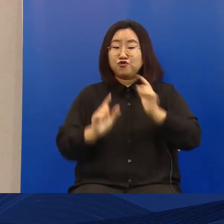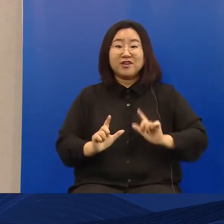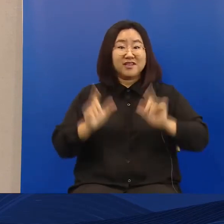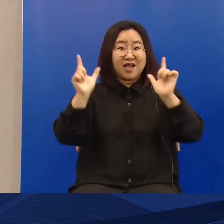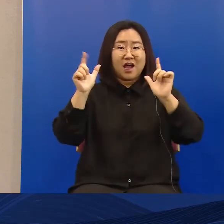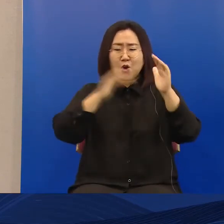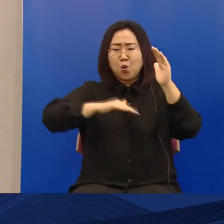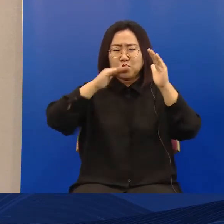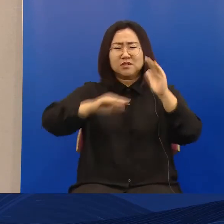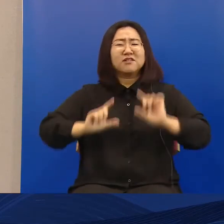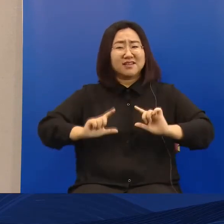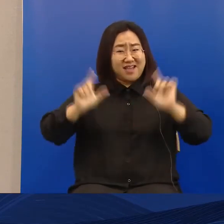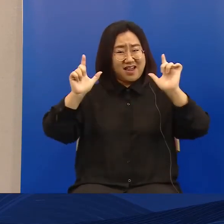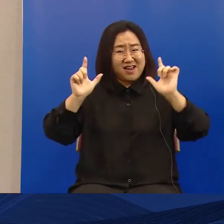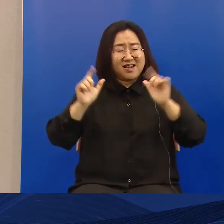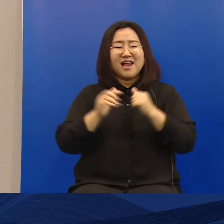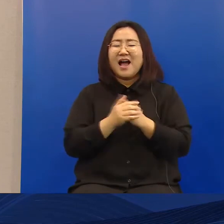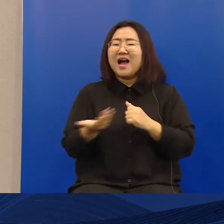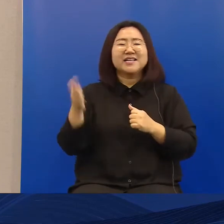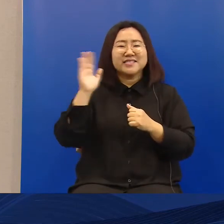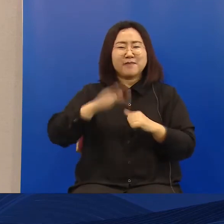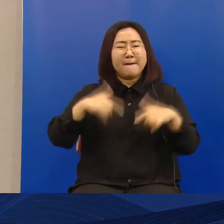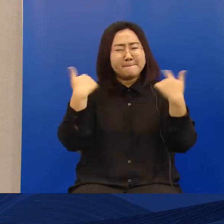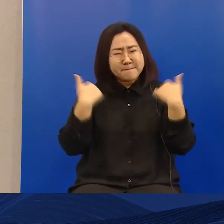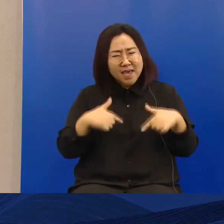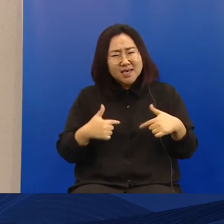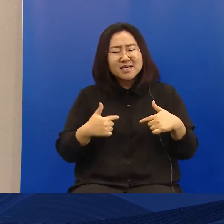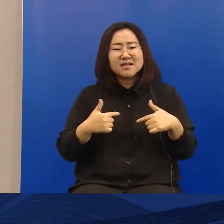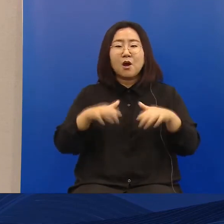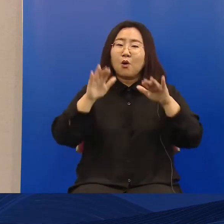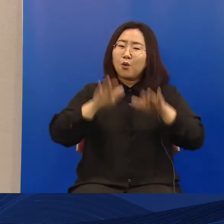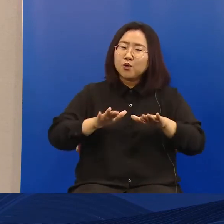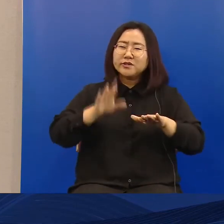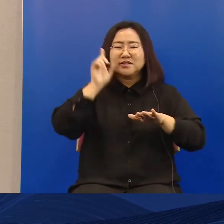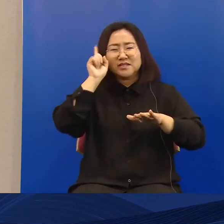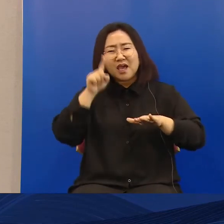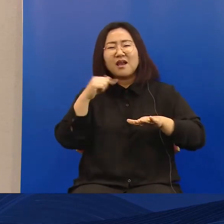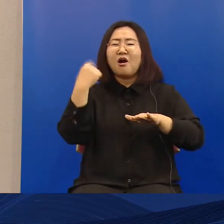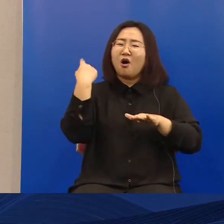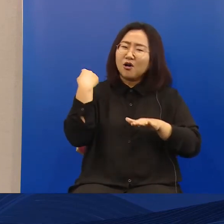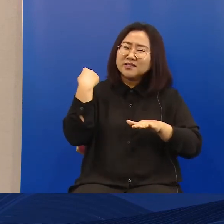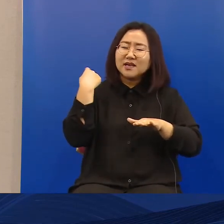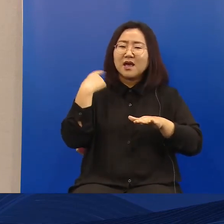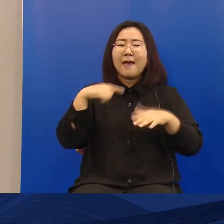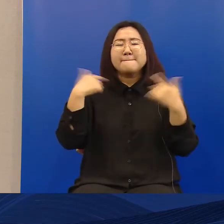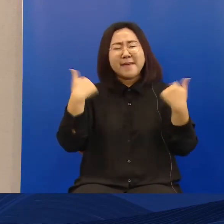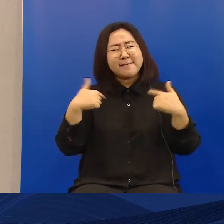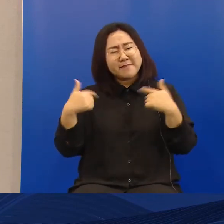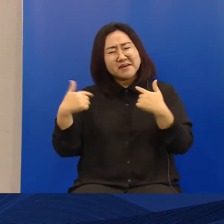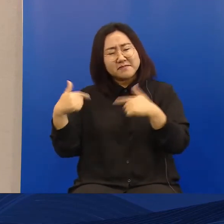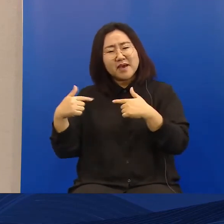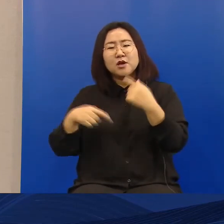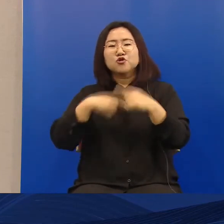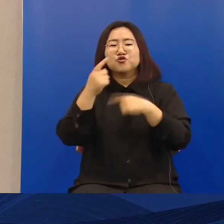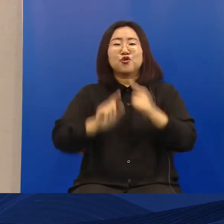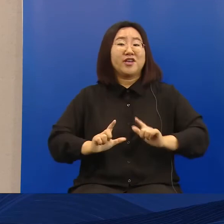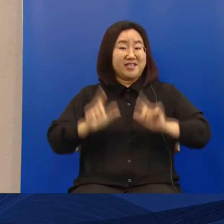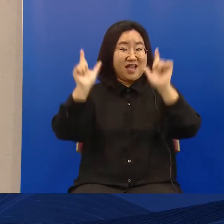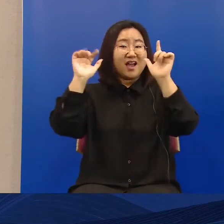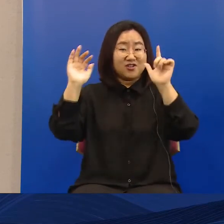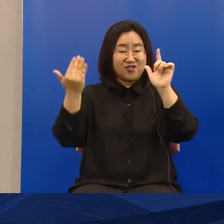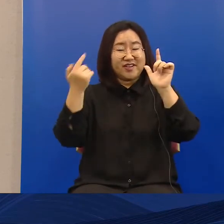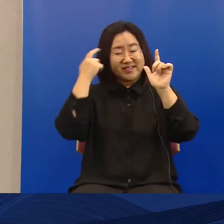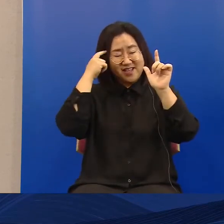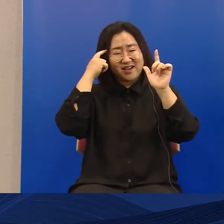이게 공식적인 날이죠. 하지만 매일, 뭐 오늘, 내일, 어제가 매일이 수어의 날이어야